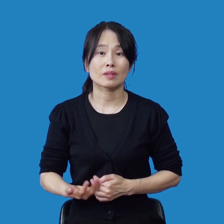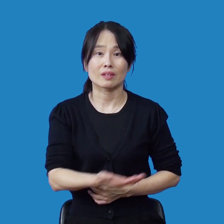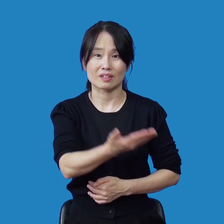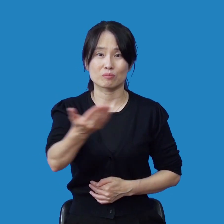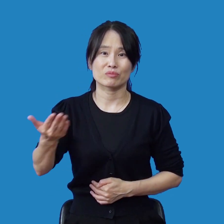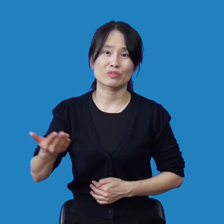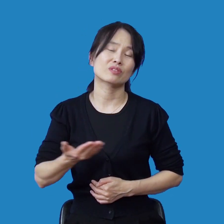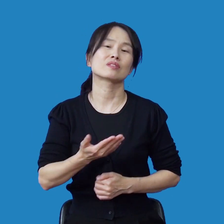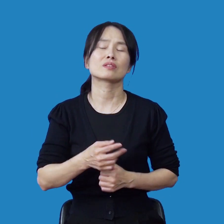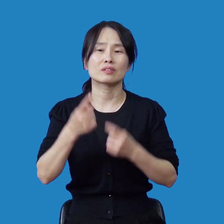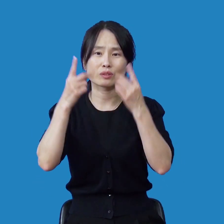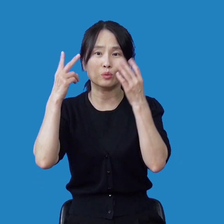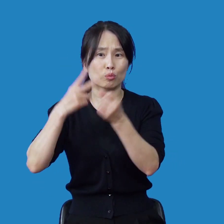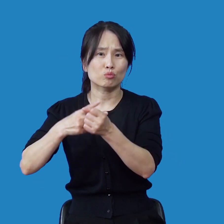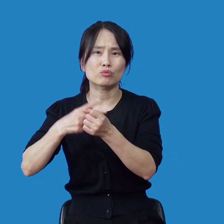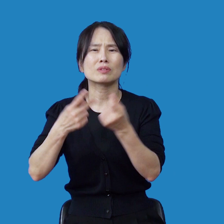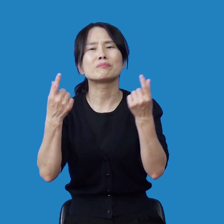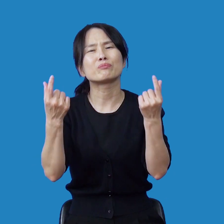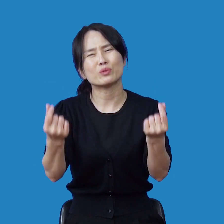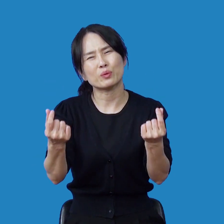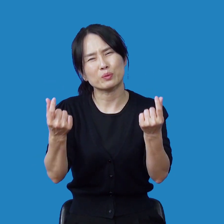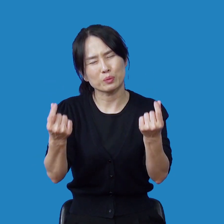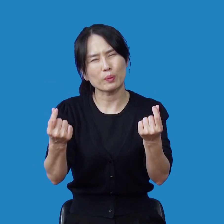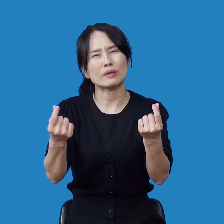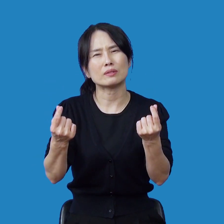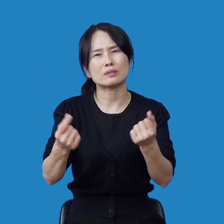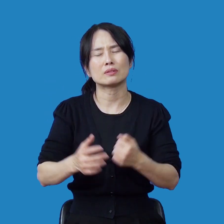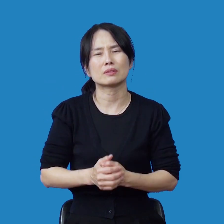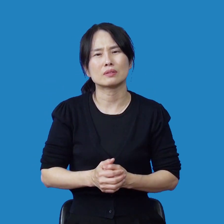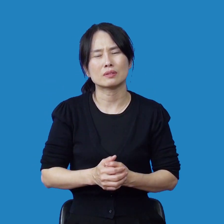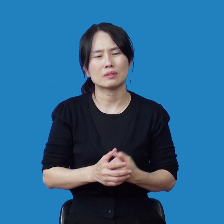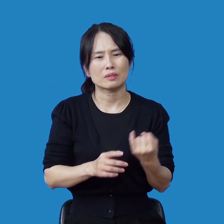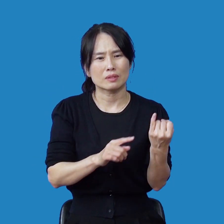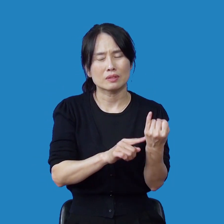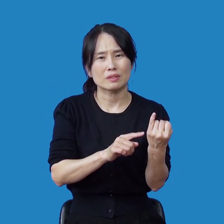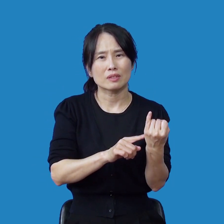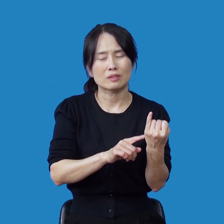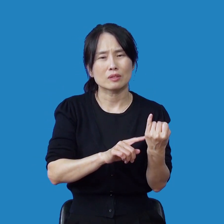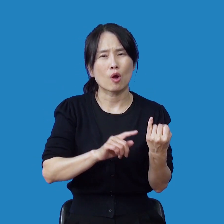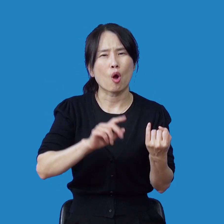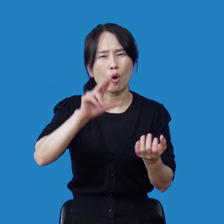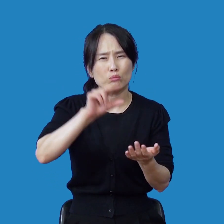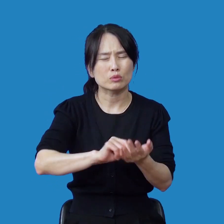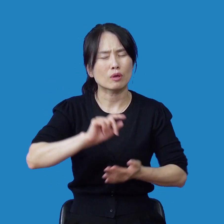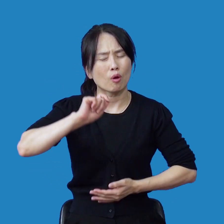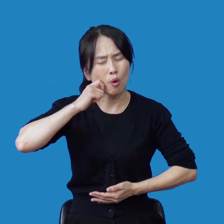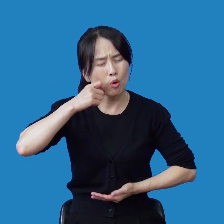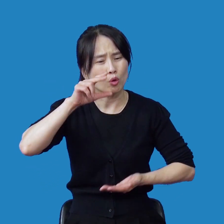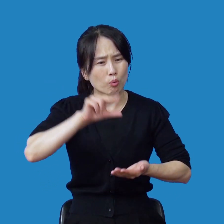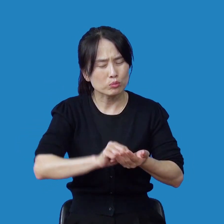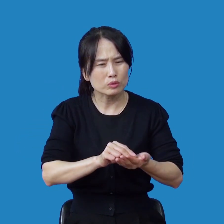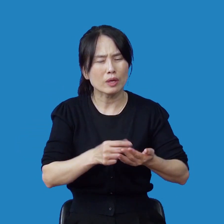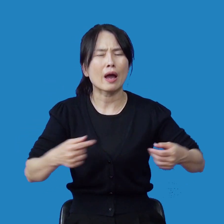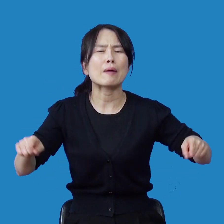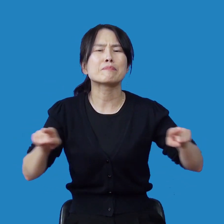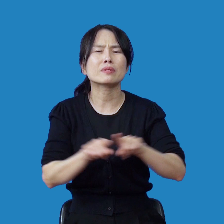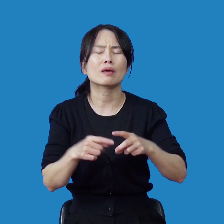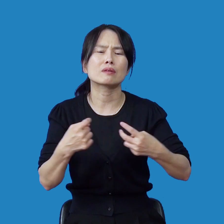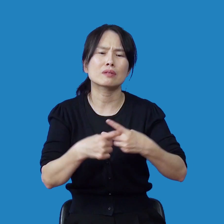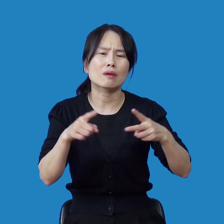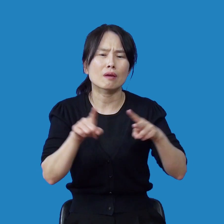여러분, 그 교수님처럼 상대방의 자리까지 낮아져서 그래서 같이 운다는